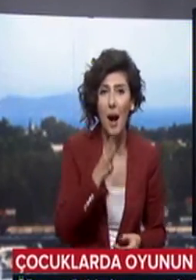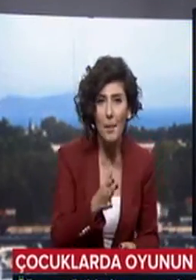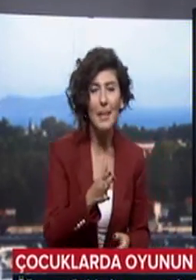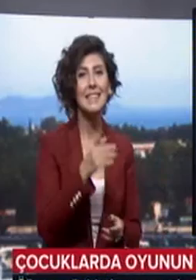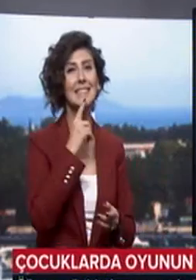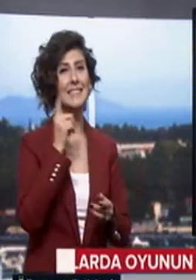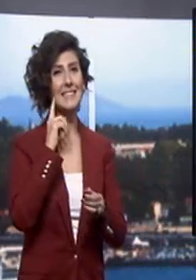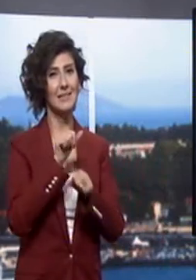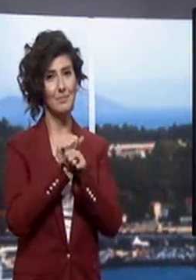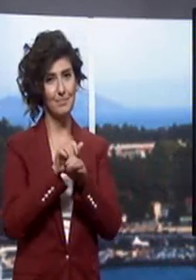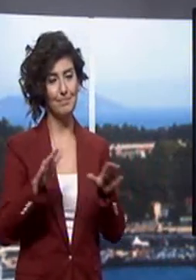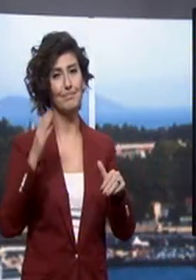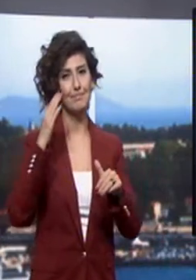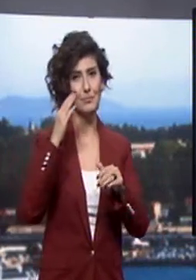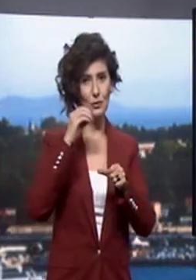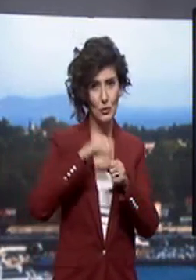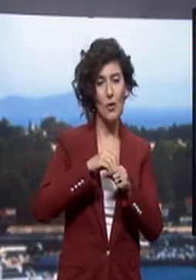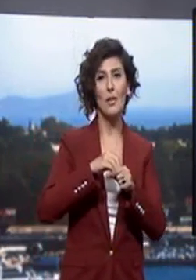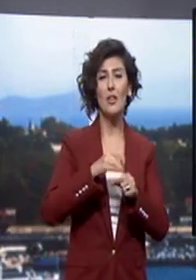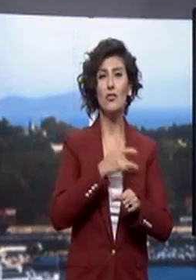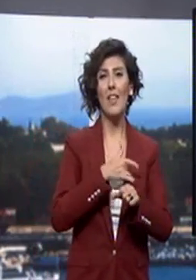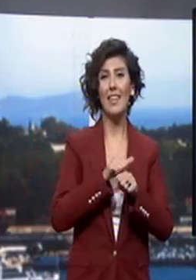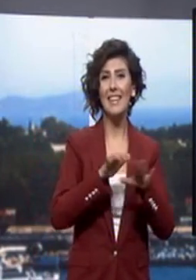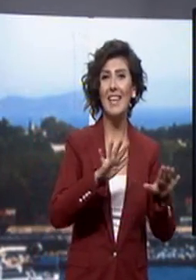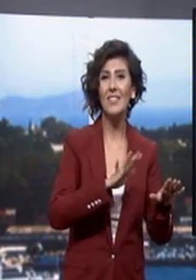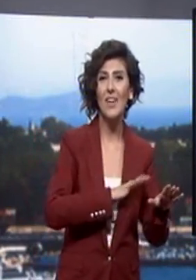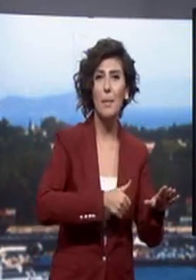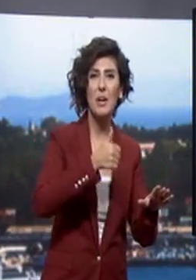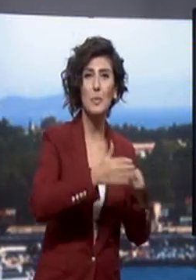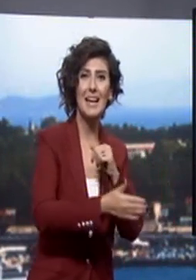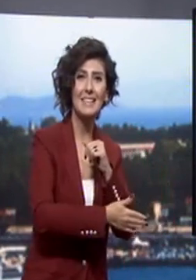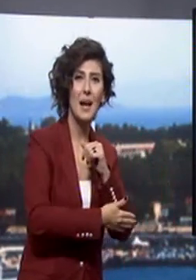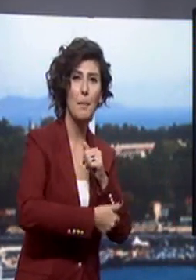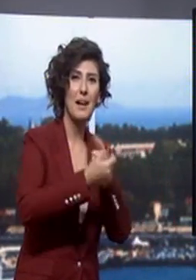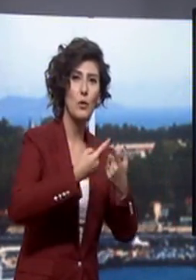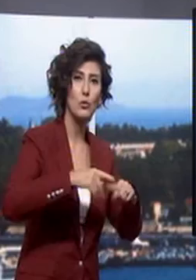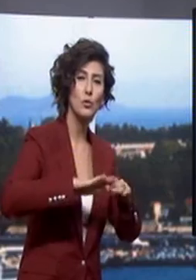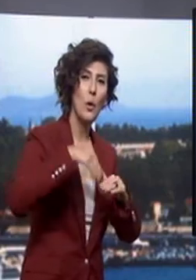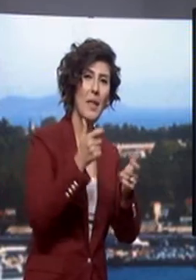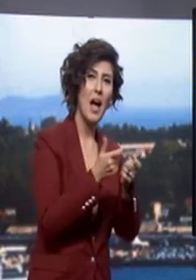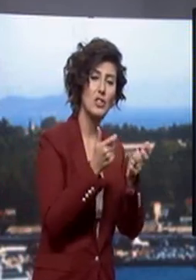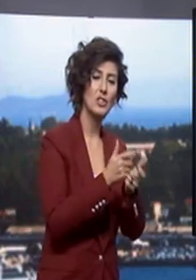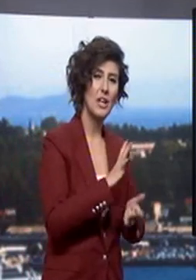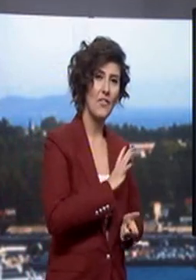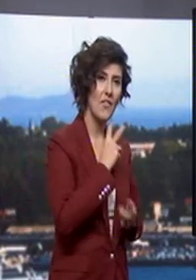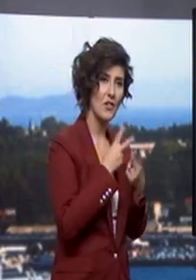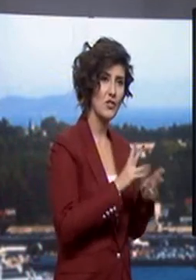noktalayacağız. Yayınımıza bir canlı yayına devam ediyoruz. Başbakan Yardımcısı Numan Kurtulmuş, Bakanlar Kurulu toplantısının ardından açıklama yapıyor. İzliyoruz.